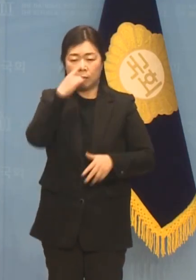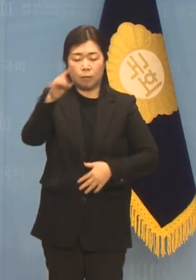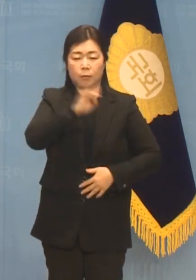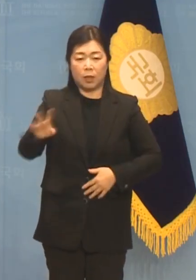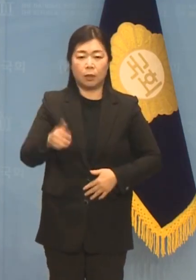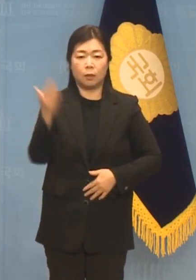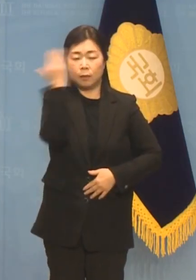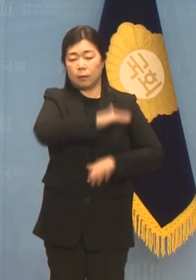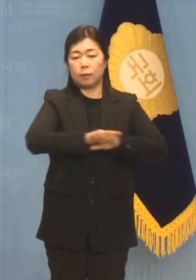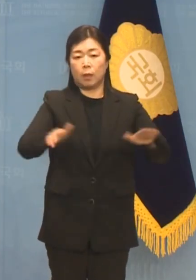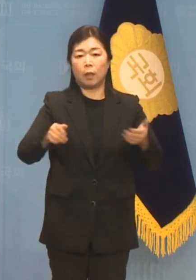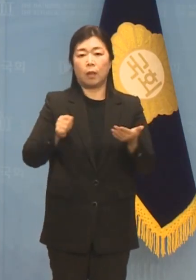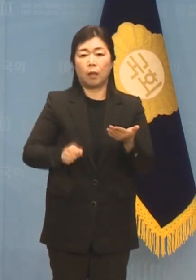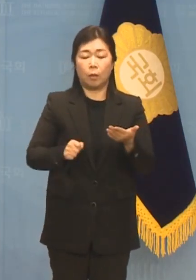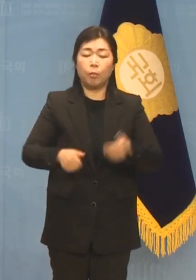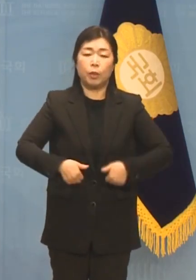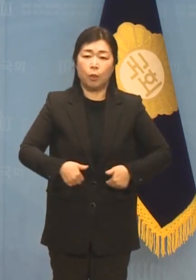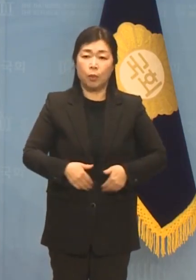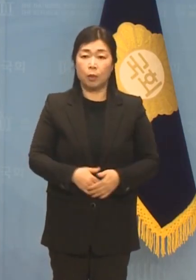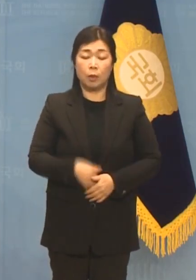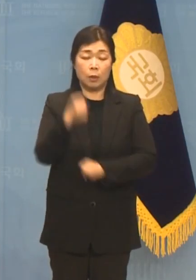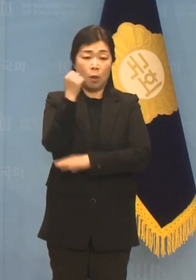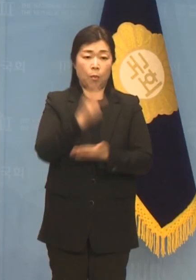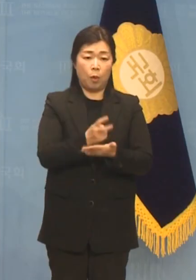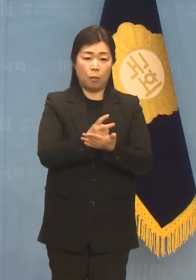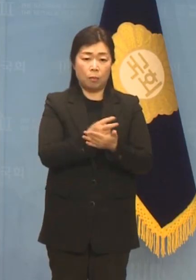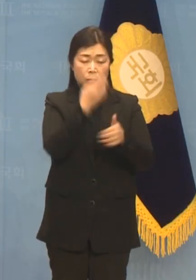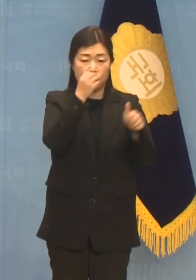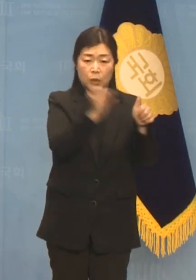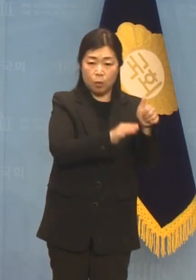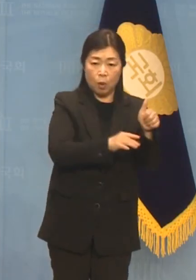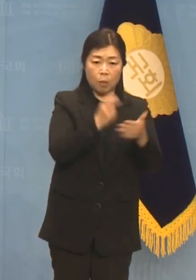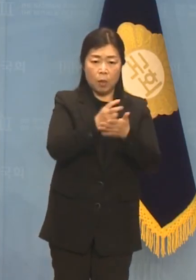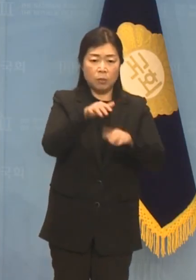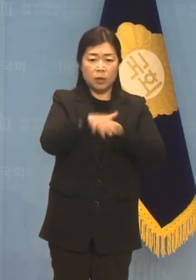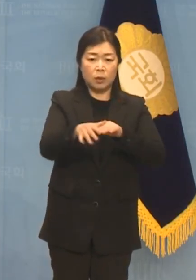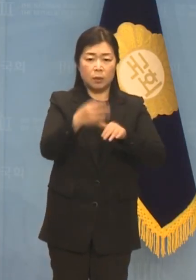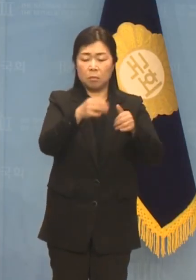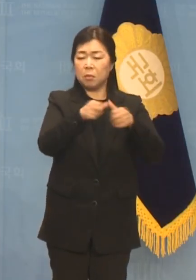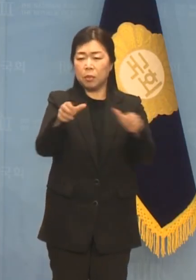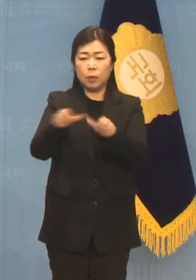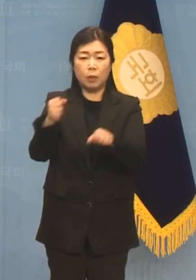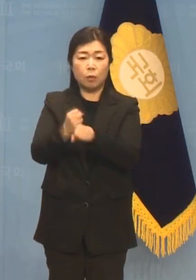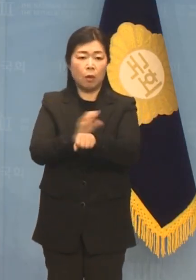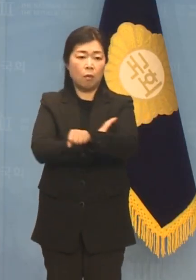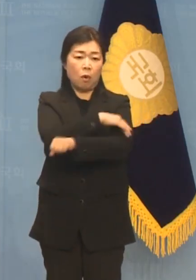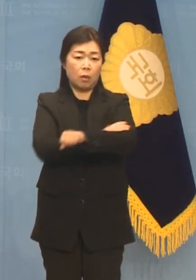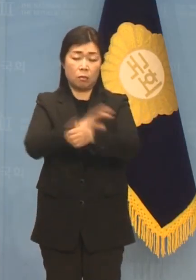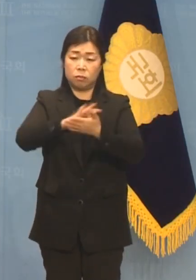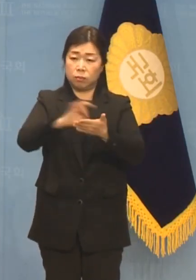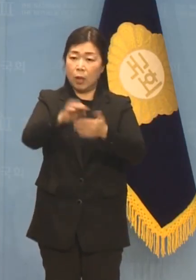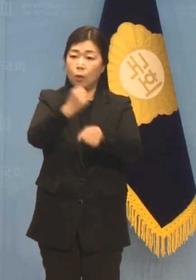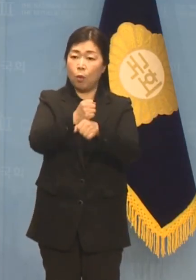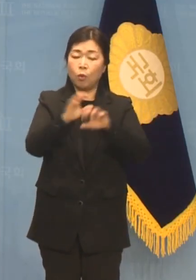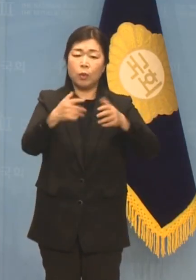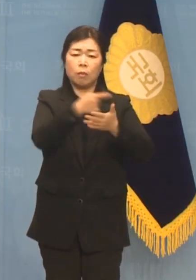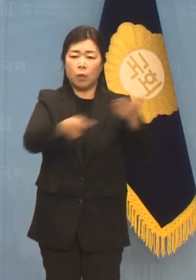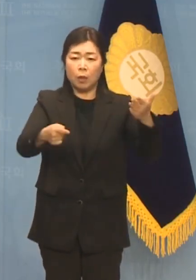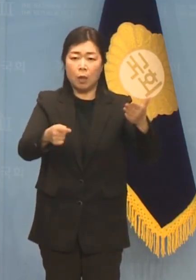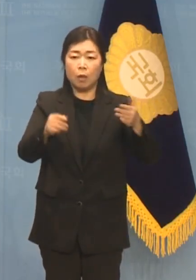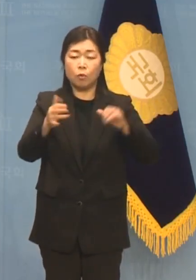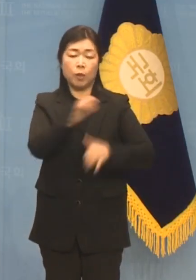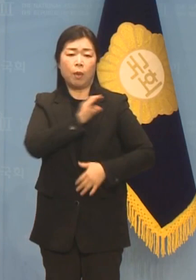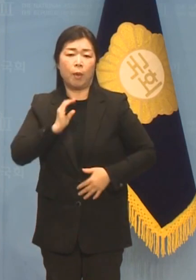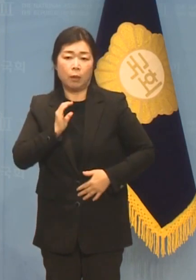합니다. 헌법을 유린하고 법치를 파괴하고 직권을 남용하며 국민을 배반하고 국익을